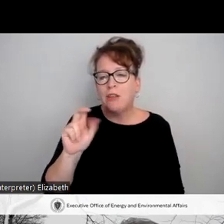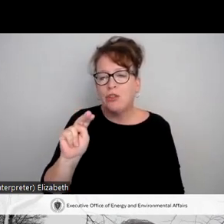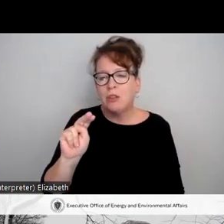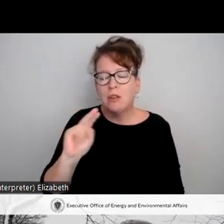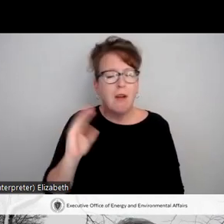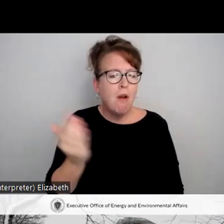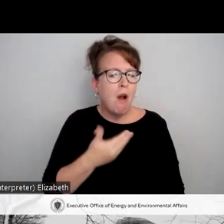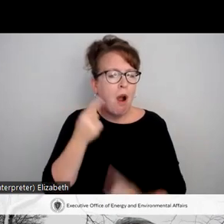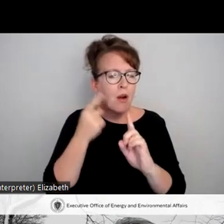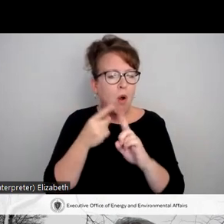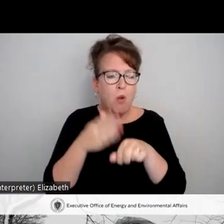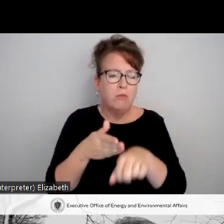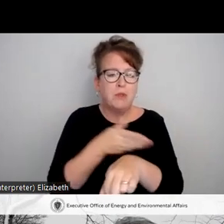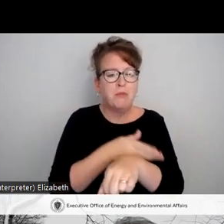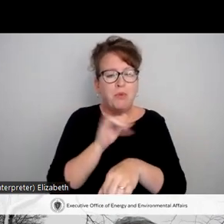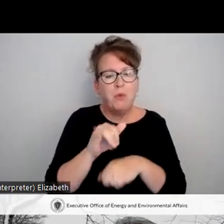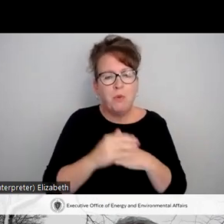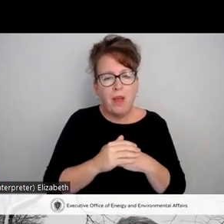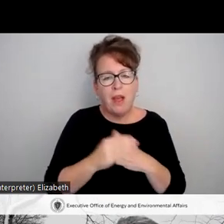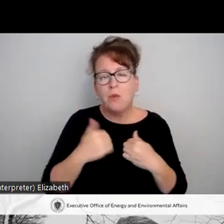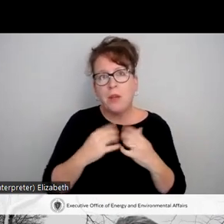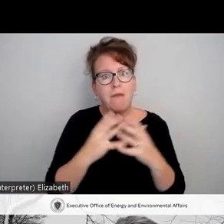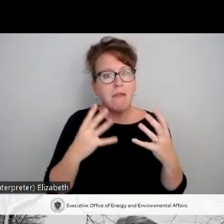todos trabajar estamos